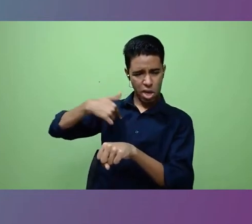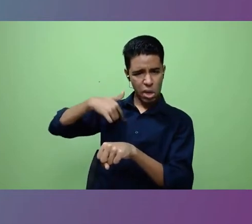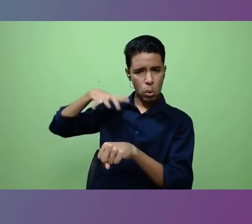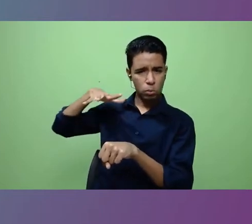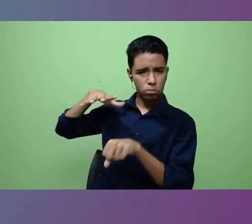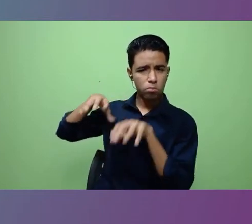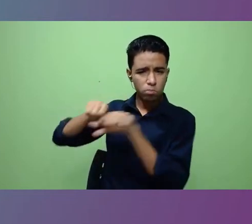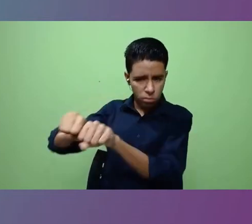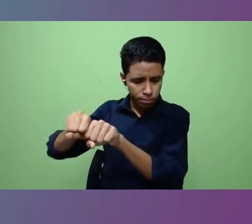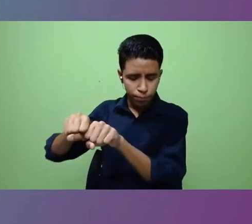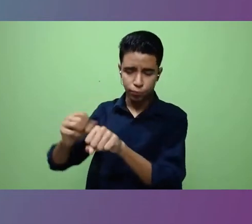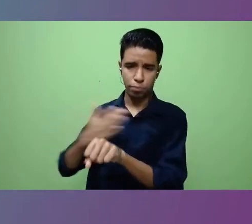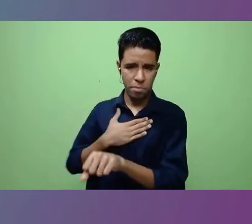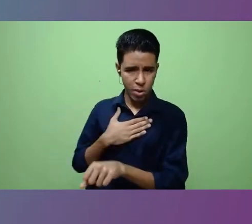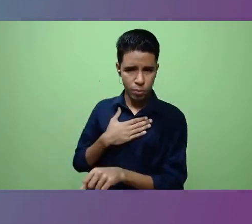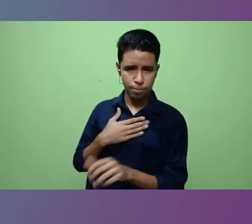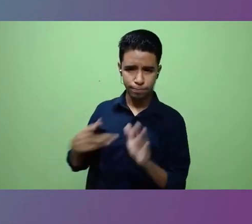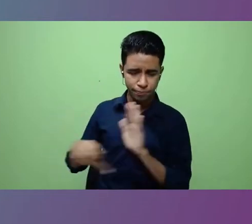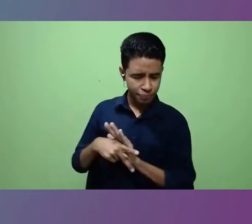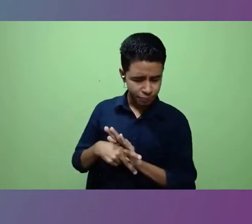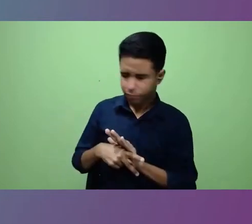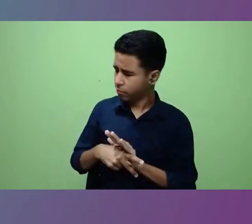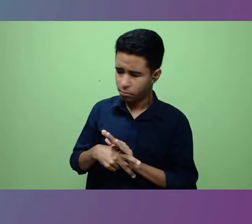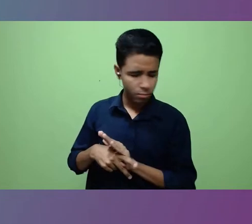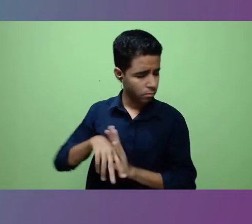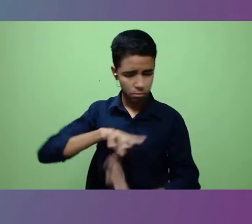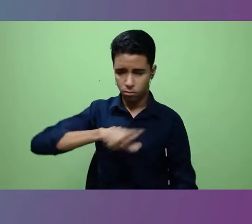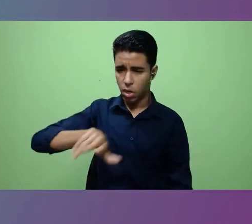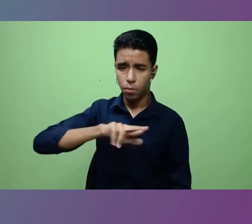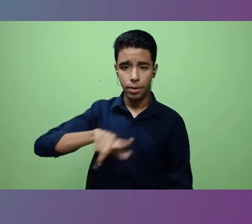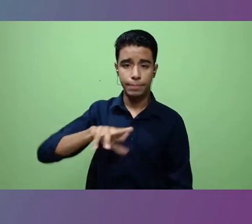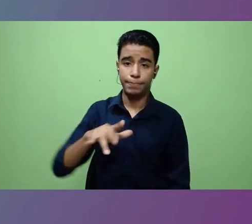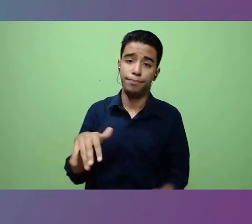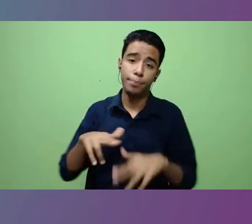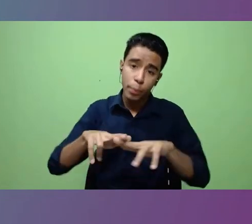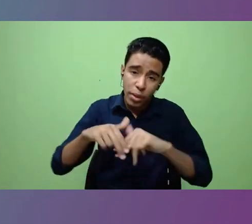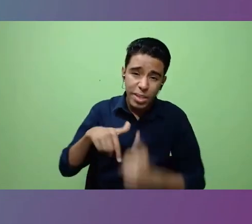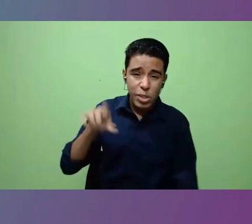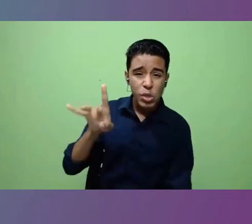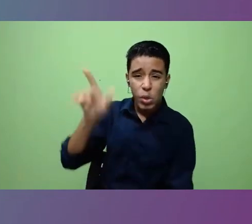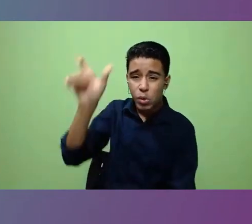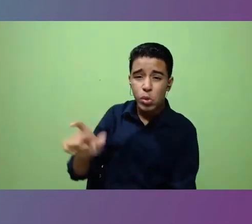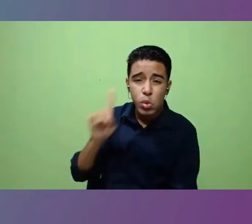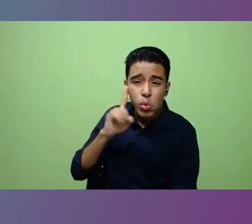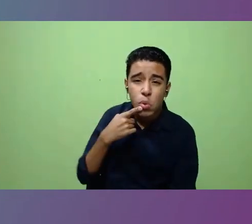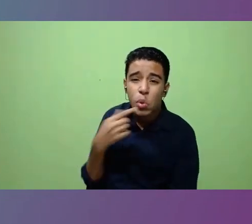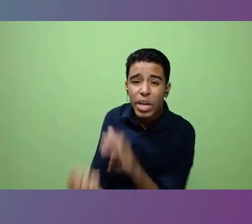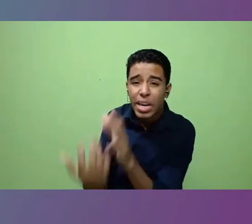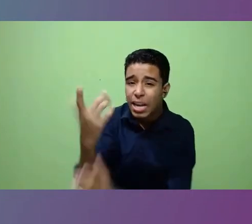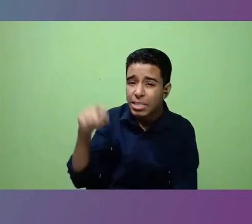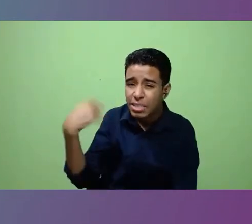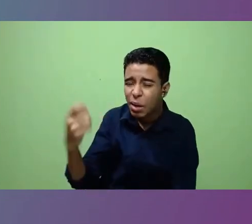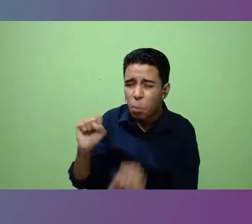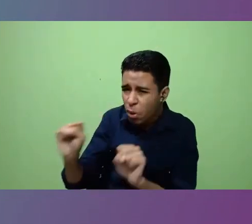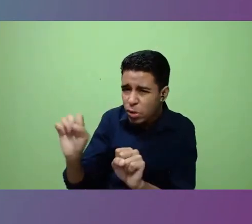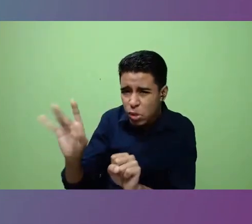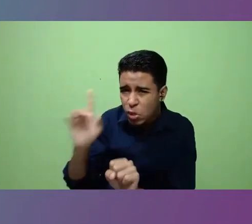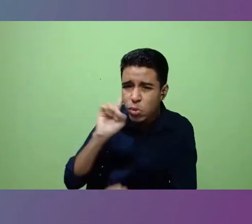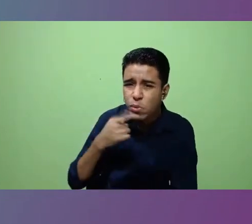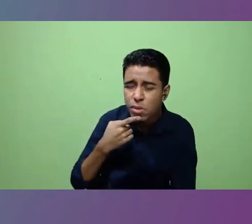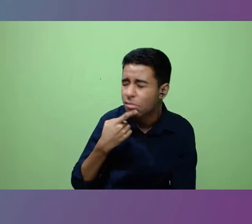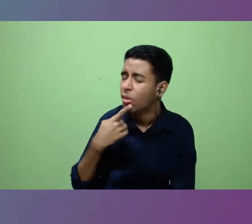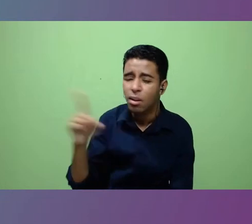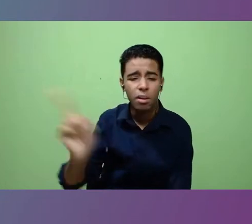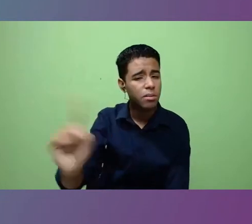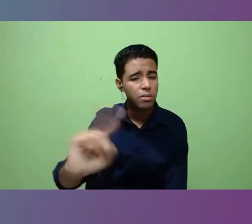ela. Então, não necessariamente, só surdo pode criar sinal. Não. Eu, enquanto em uma estratégia